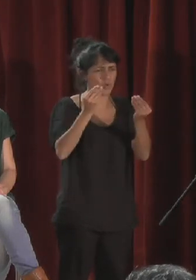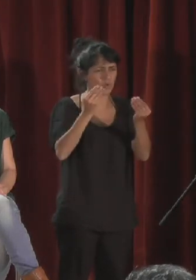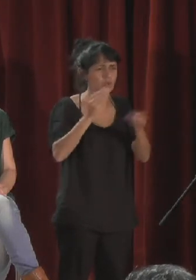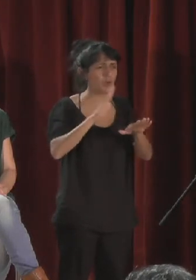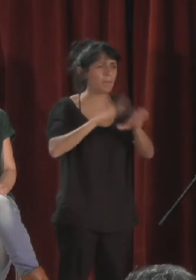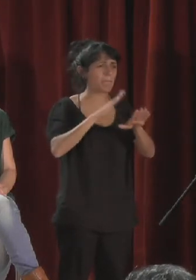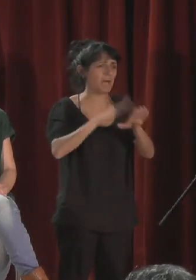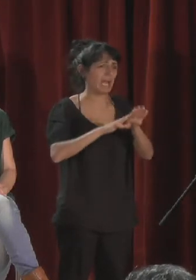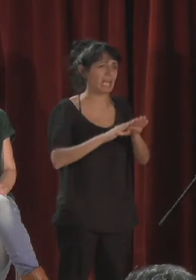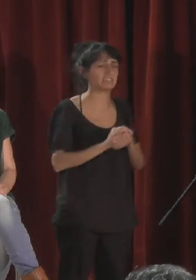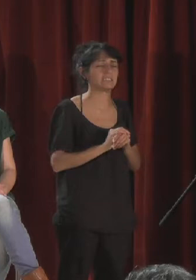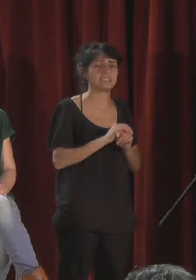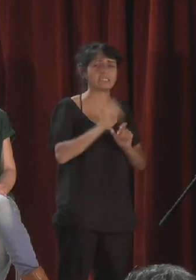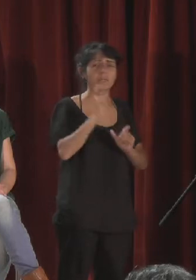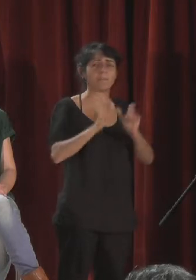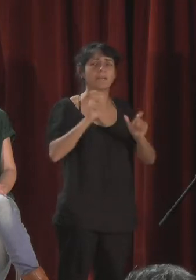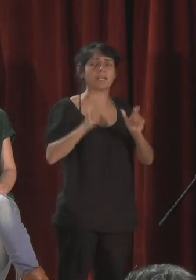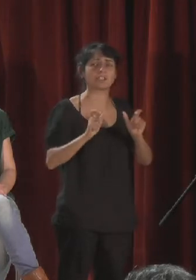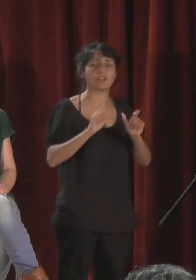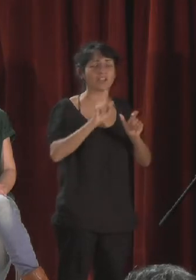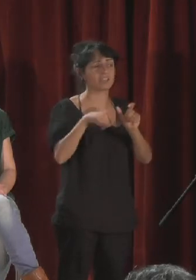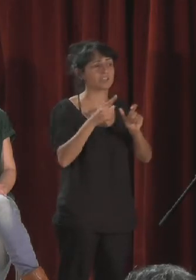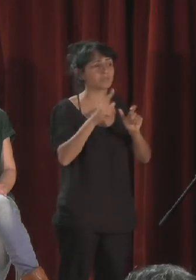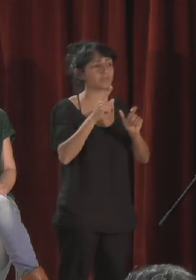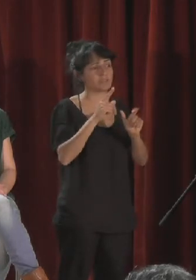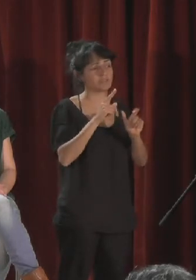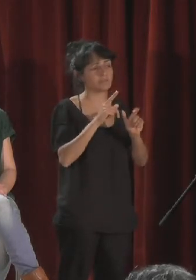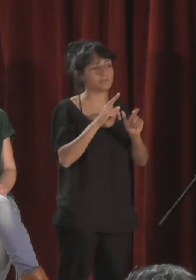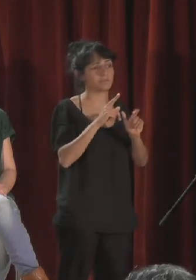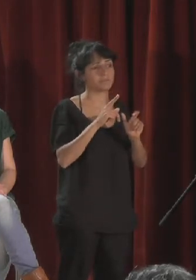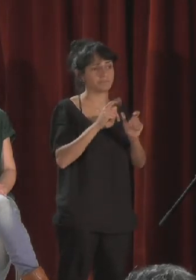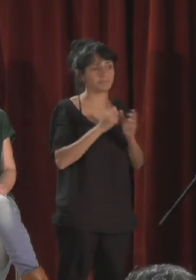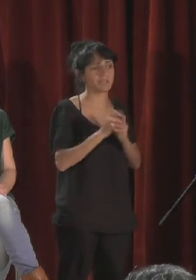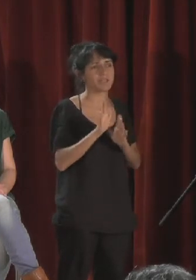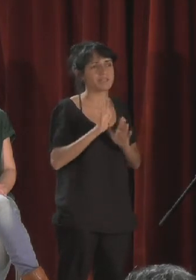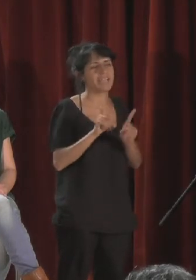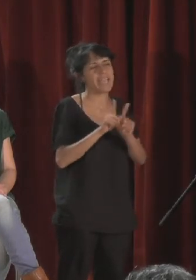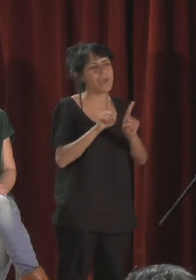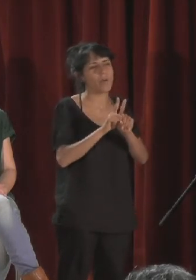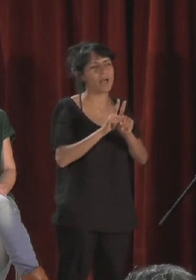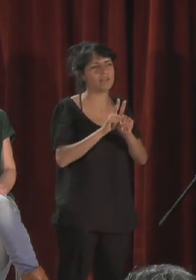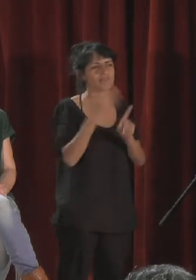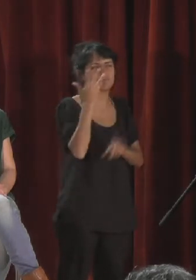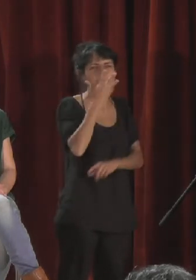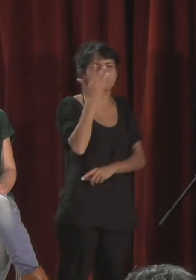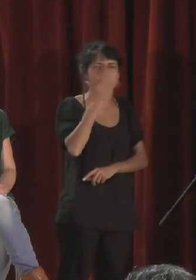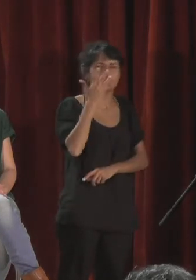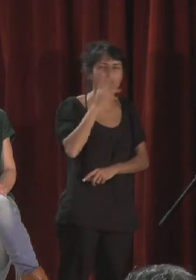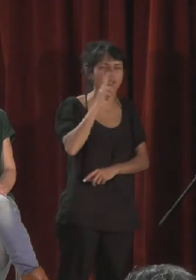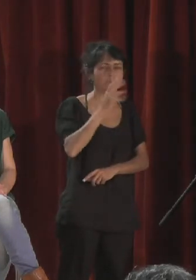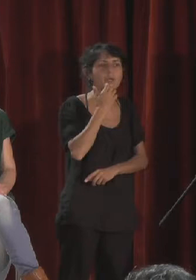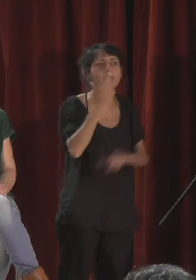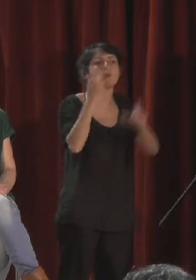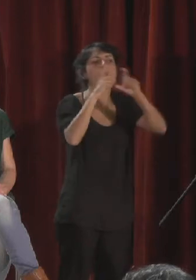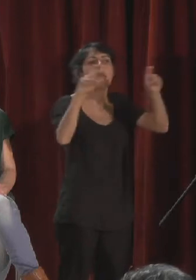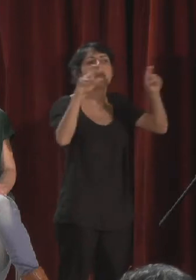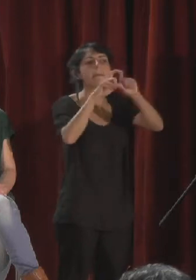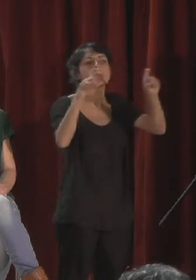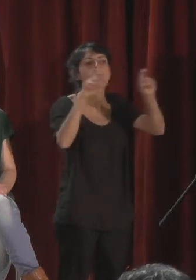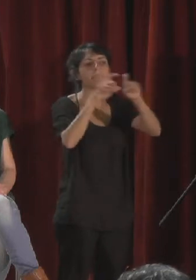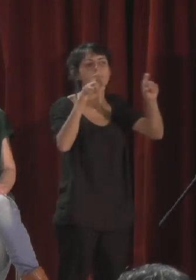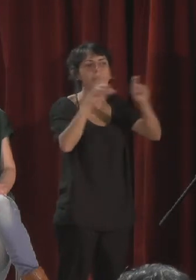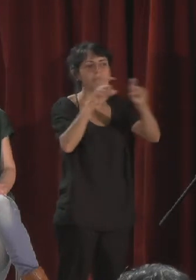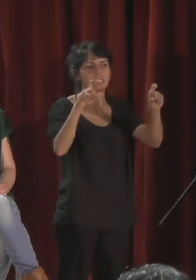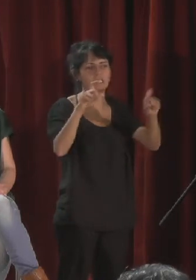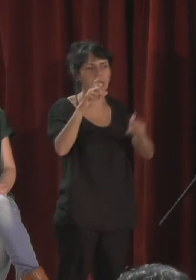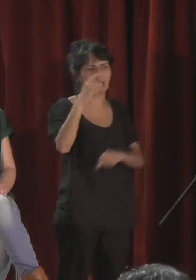súas contas, en teoría nunha base de drons, cun chanchullo dunha empresa implicada na Púnica e que non